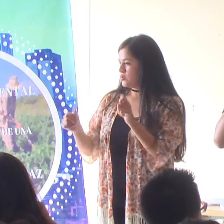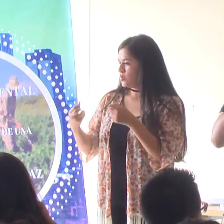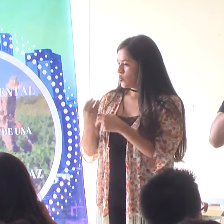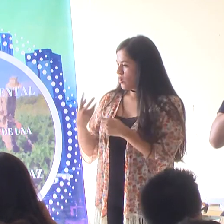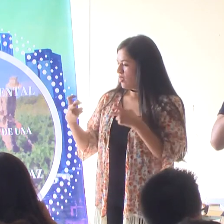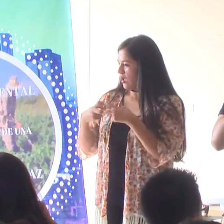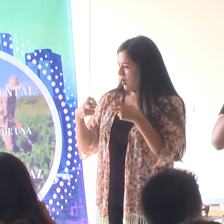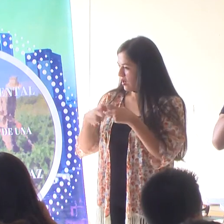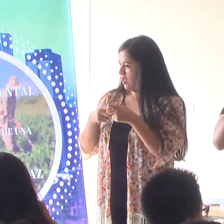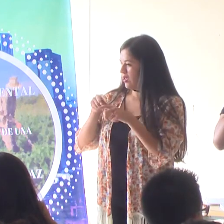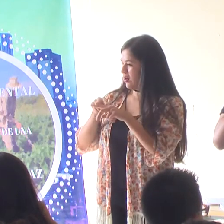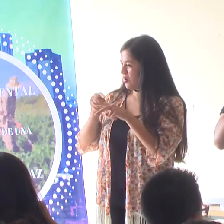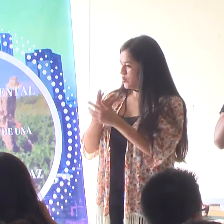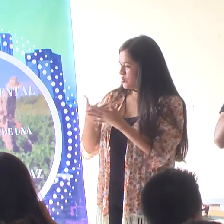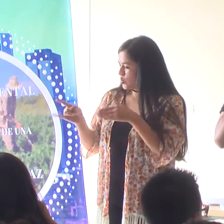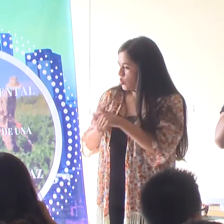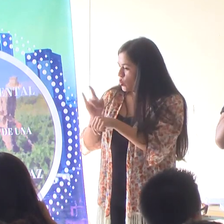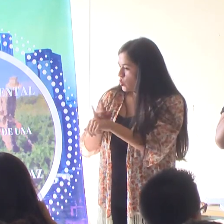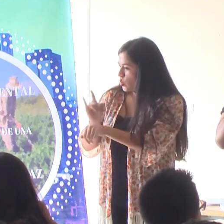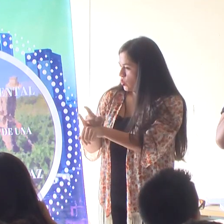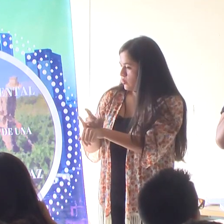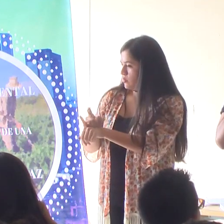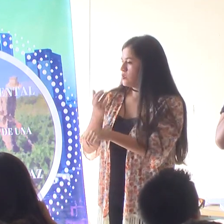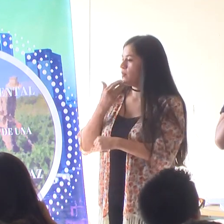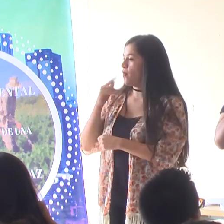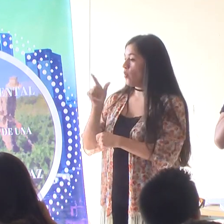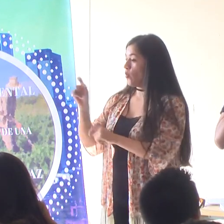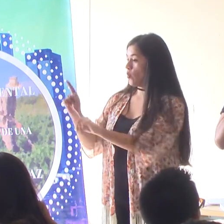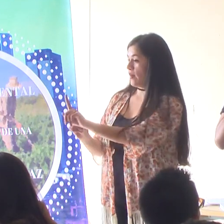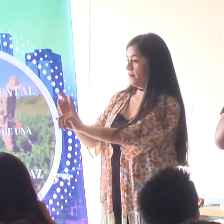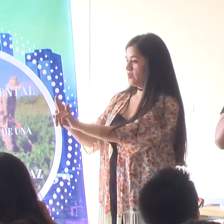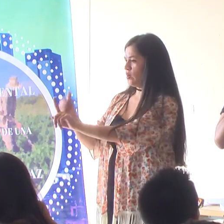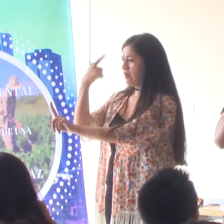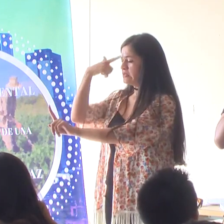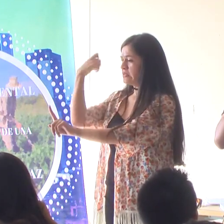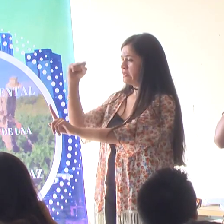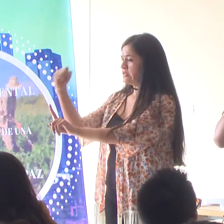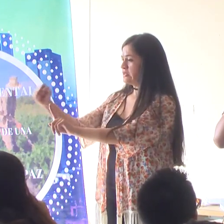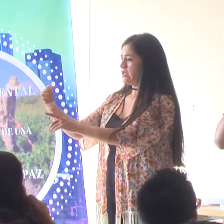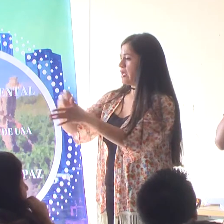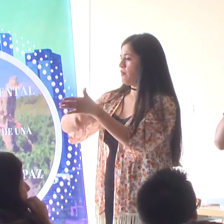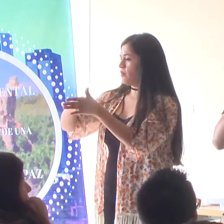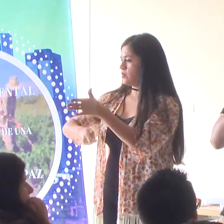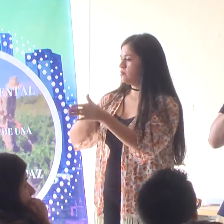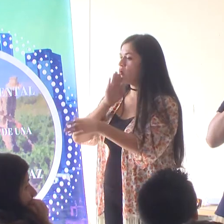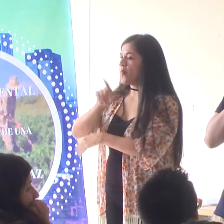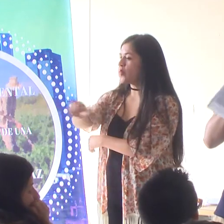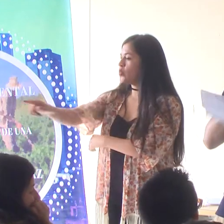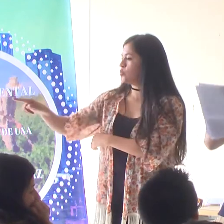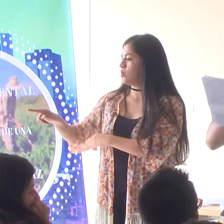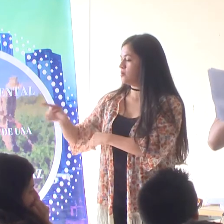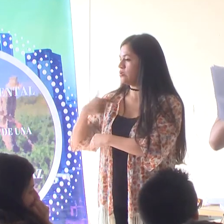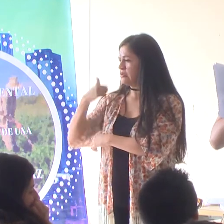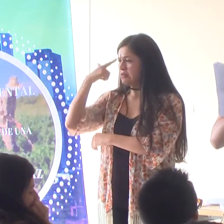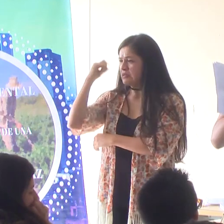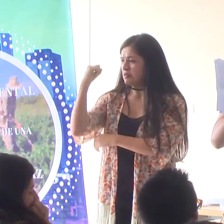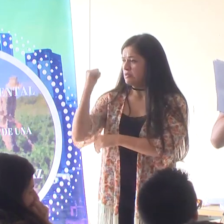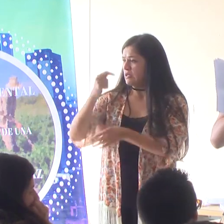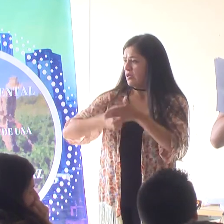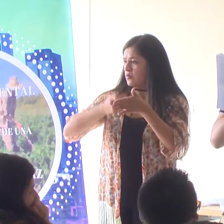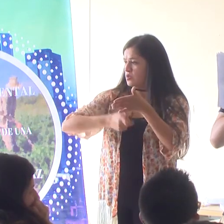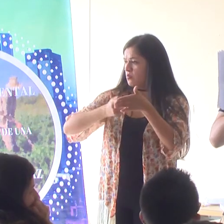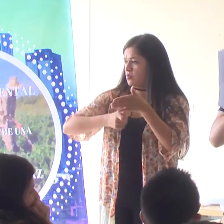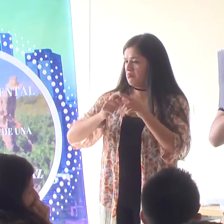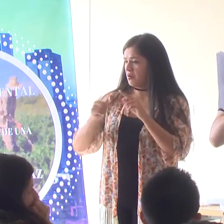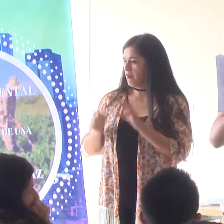recursos naturales entonces esa persona preocupada por impuestos es al final que ustedes que consumen y cómo se relacionan con los recursos